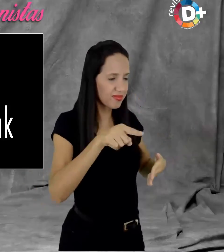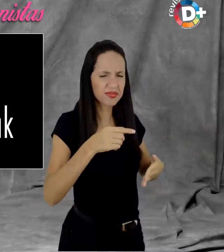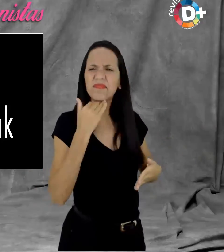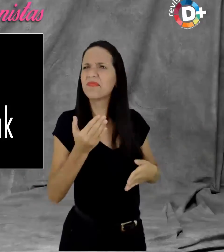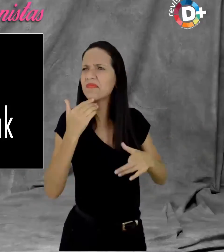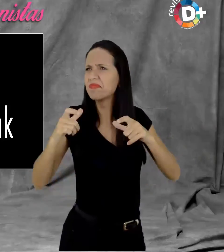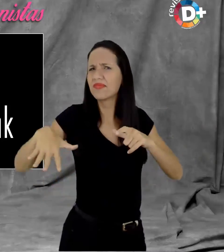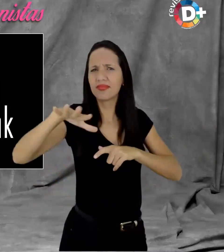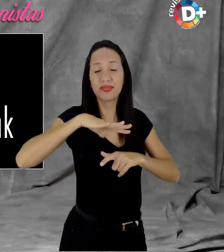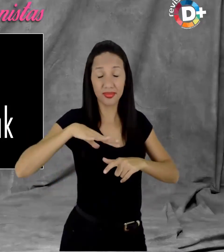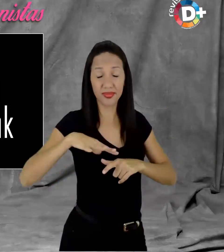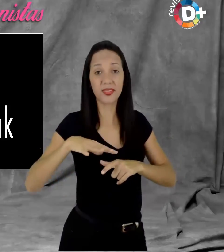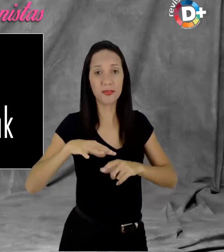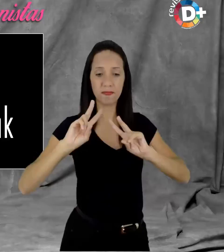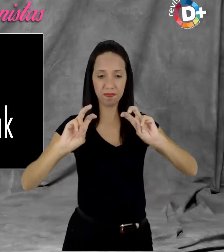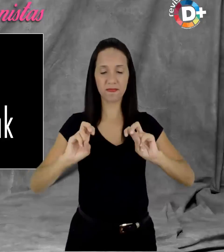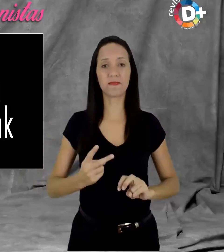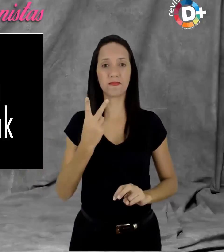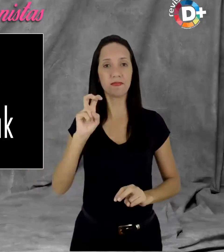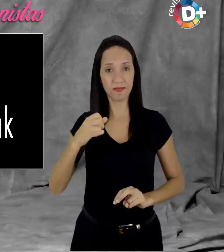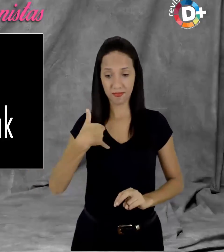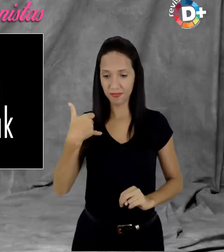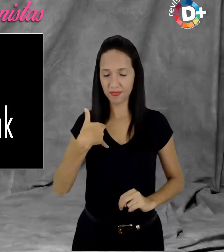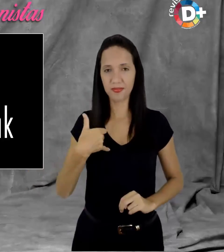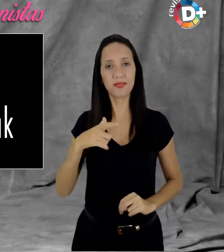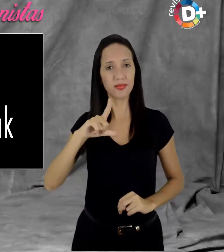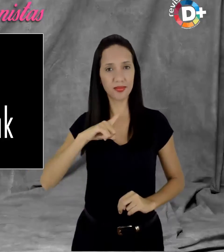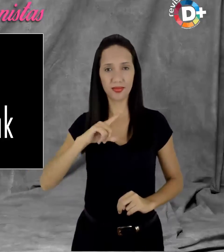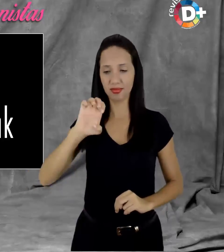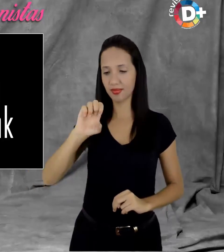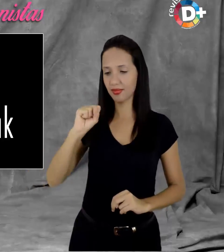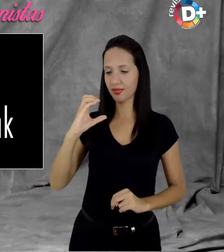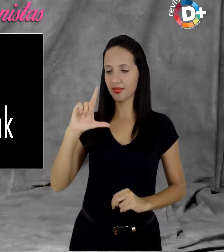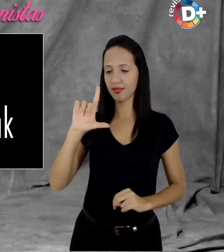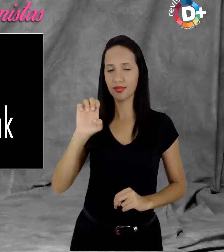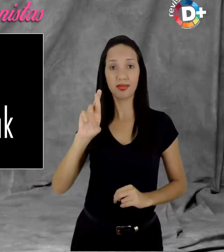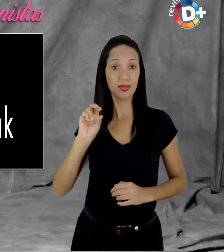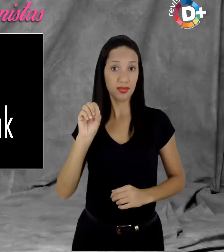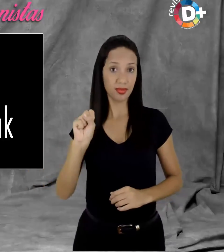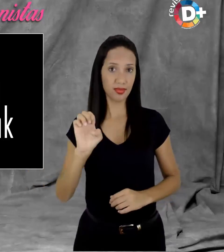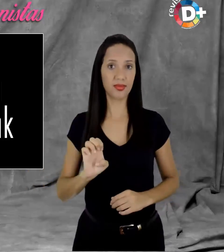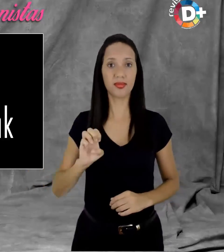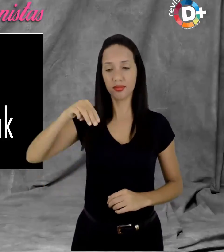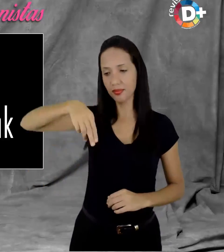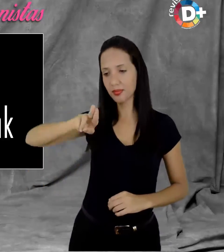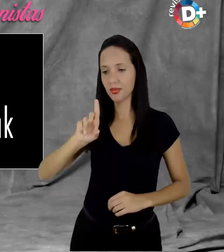descobriu, aos 25 anos, que tinha esclerose múltipla. Os sintomas apareceram aos 18 anos,